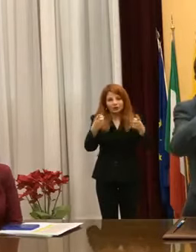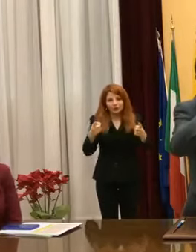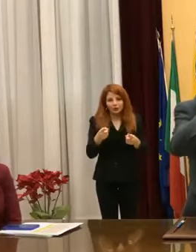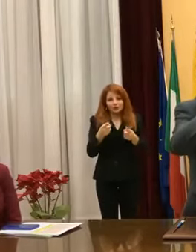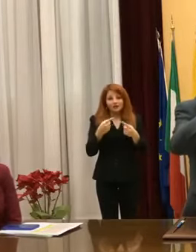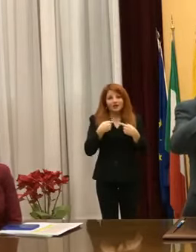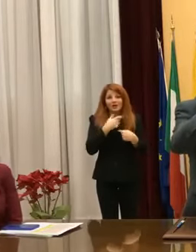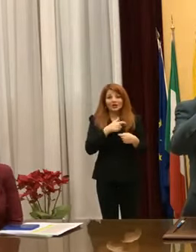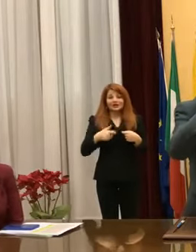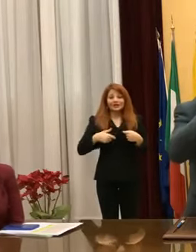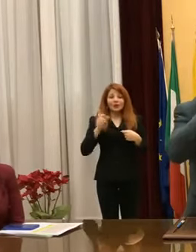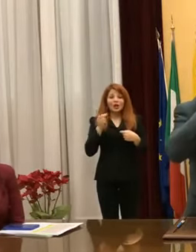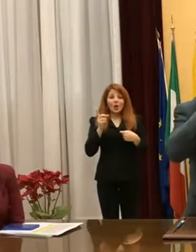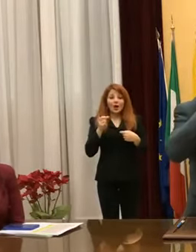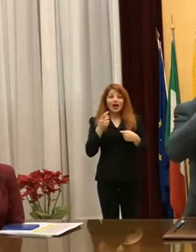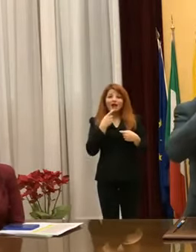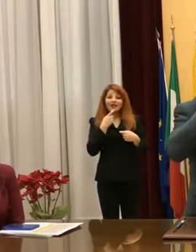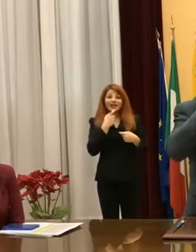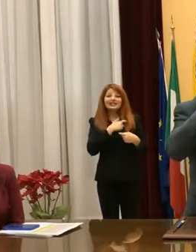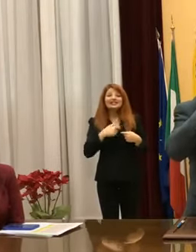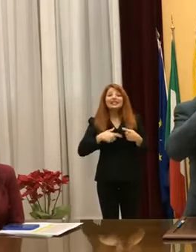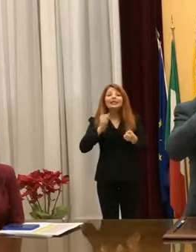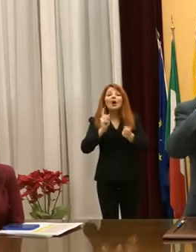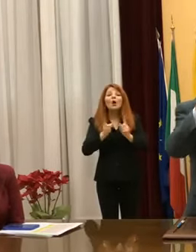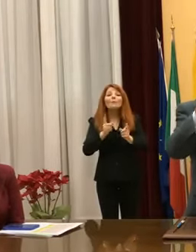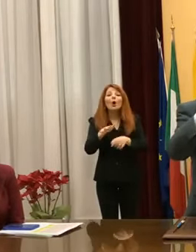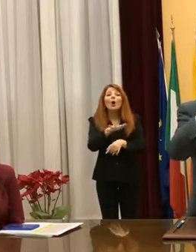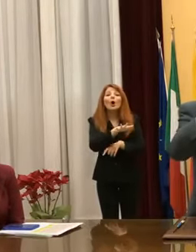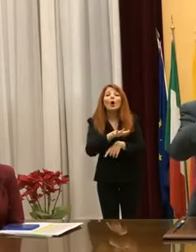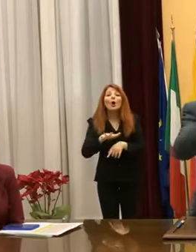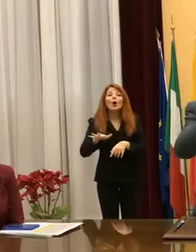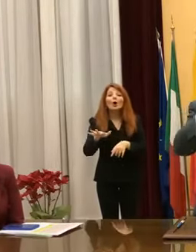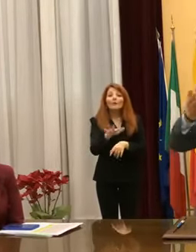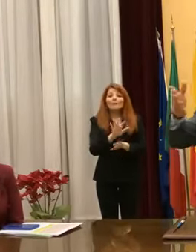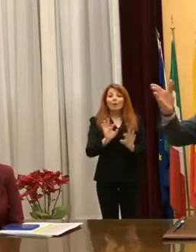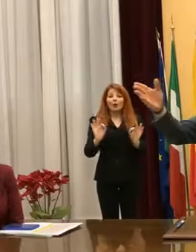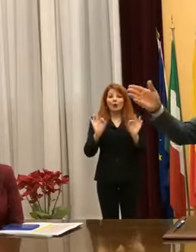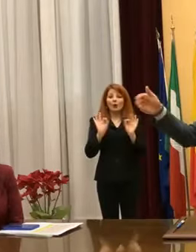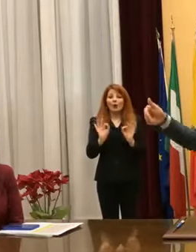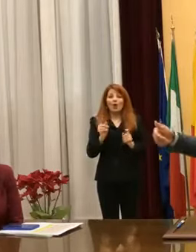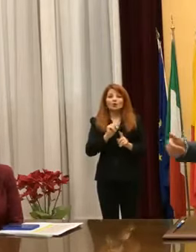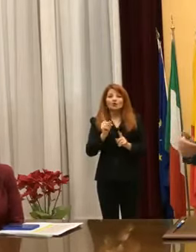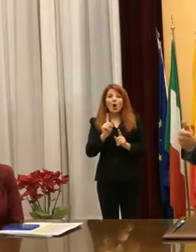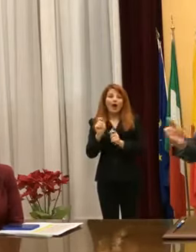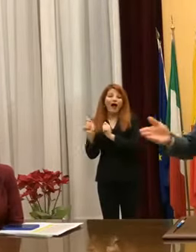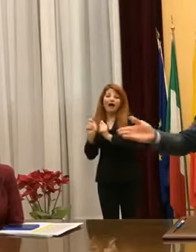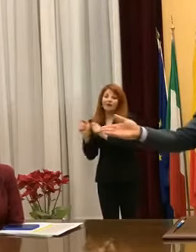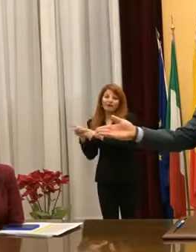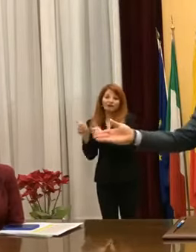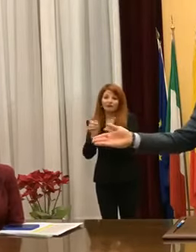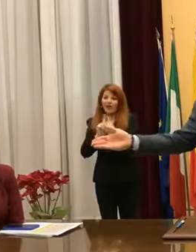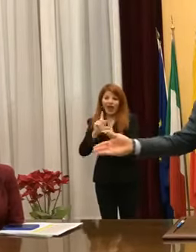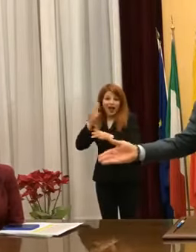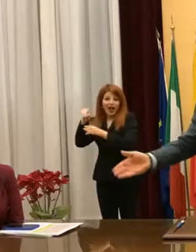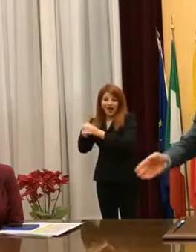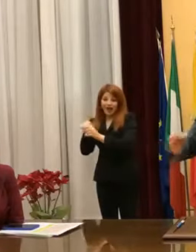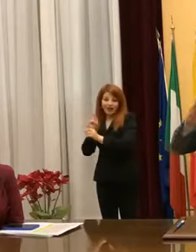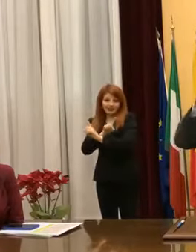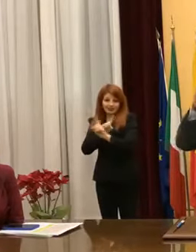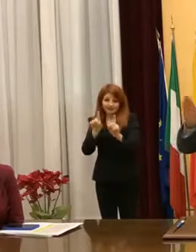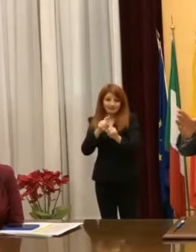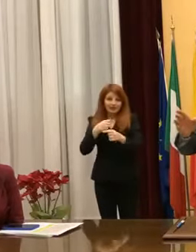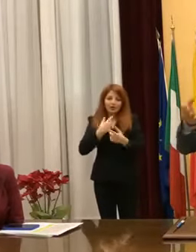popolo, non è il sindaco delle consorterie, è un sindaco avverso sicuramente da tutti questi palazzi, sono impertinente, lo